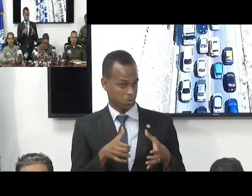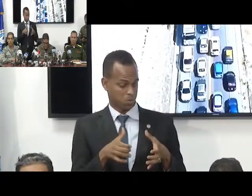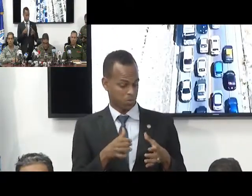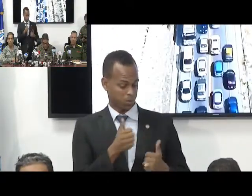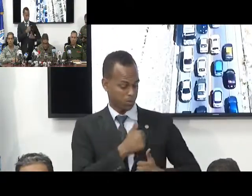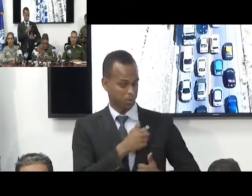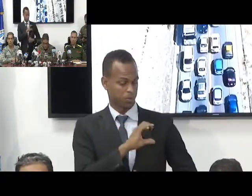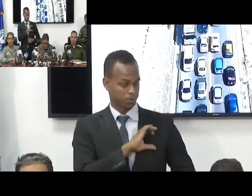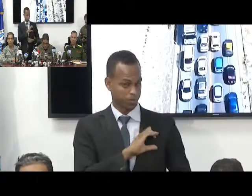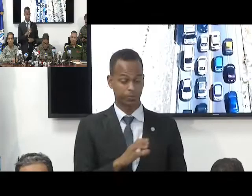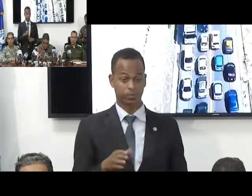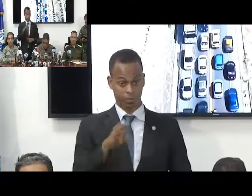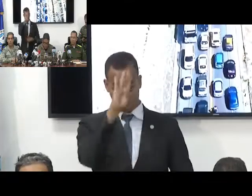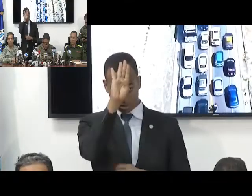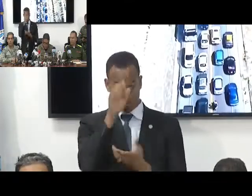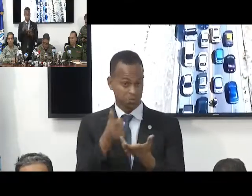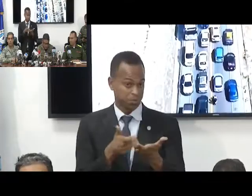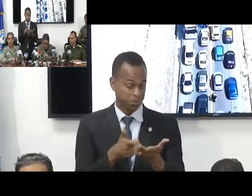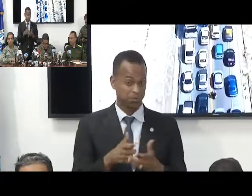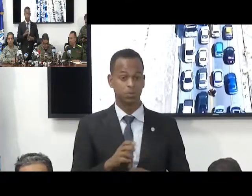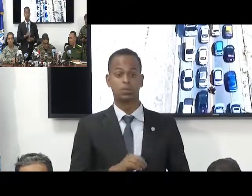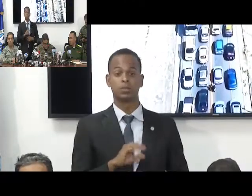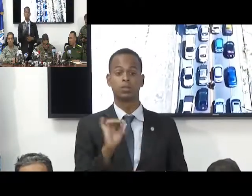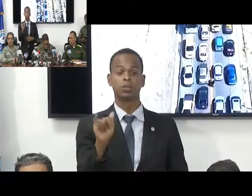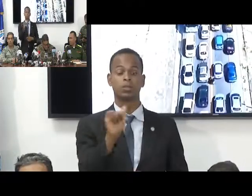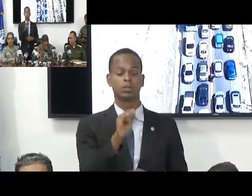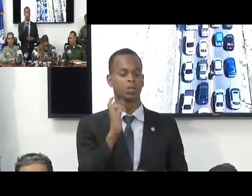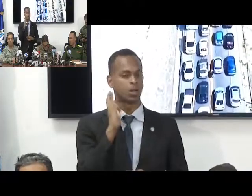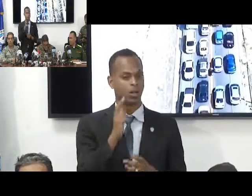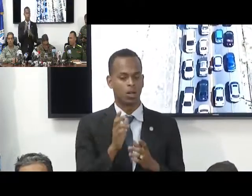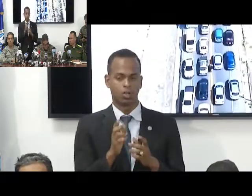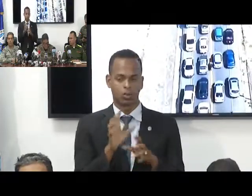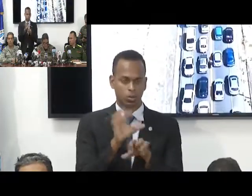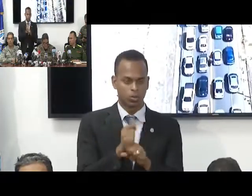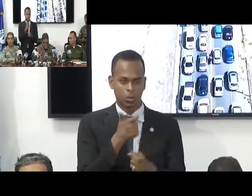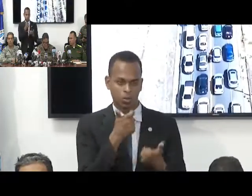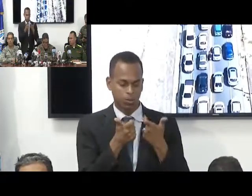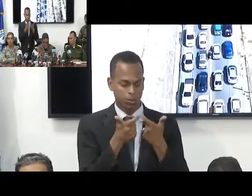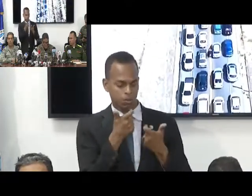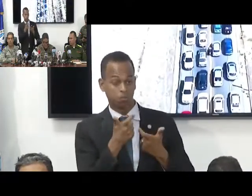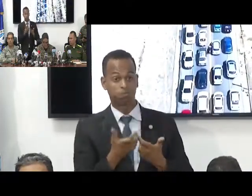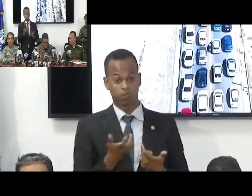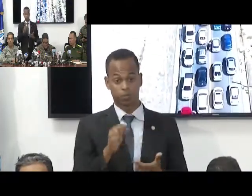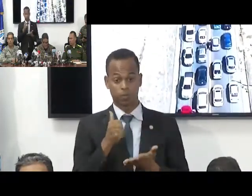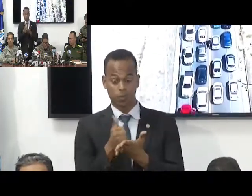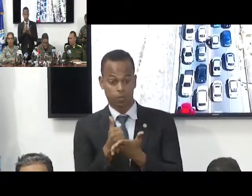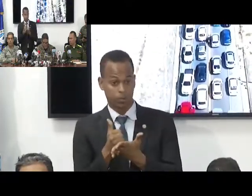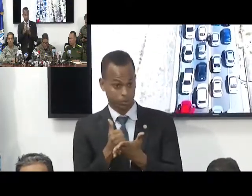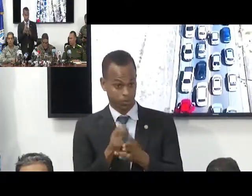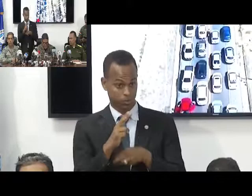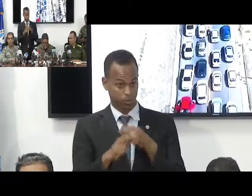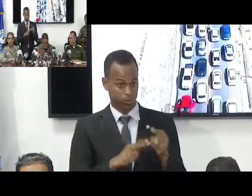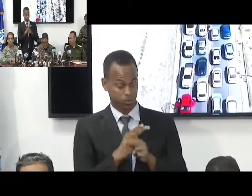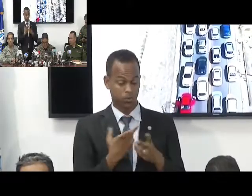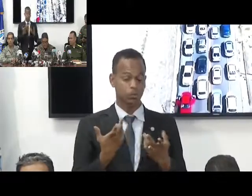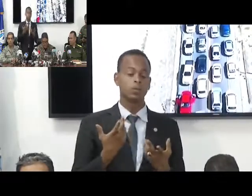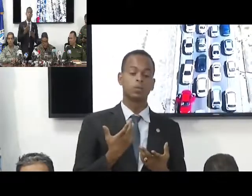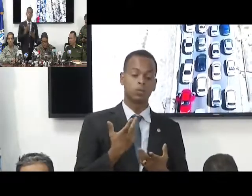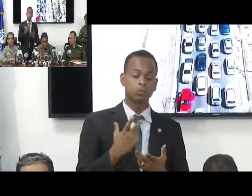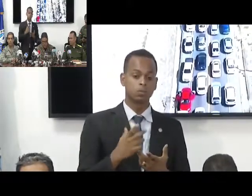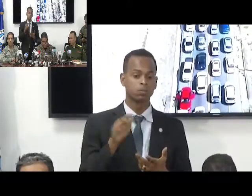Públicas, los Cuerpos de Bomberos, los Radios Aficionados, Asistencia Universal, Rental Visión, Caribe